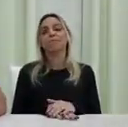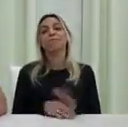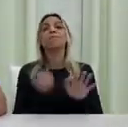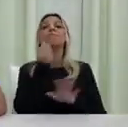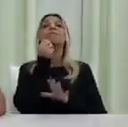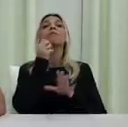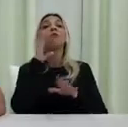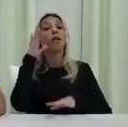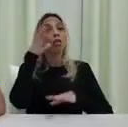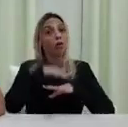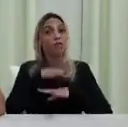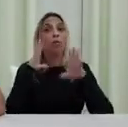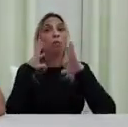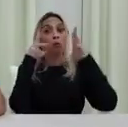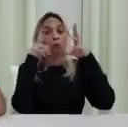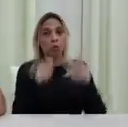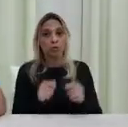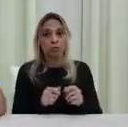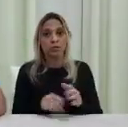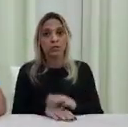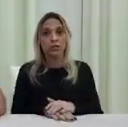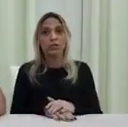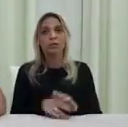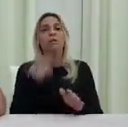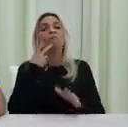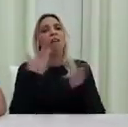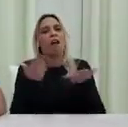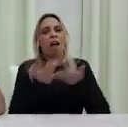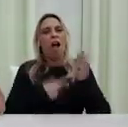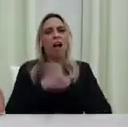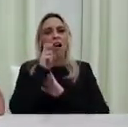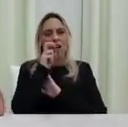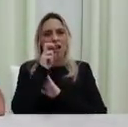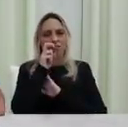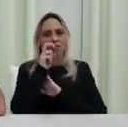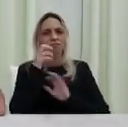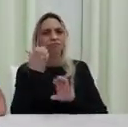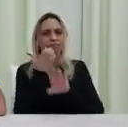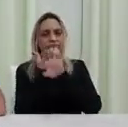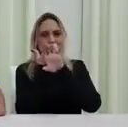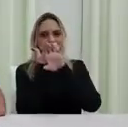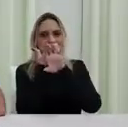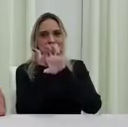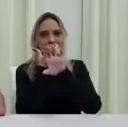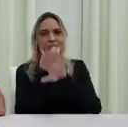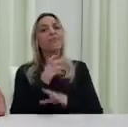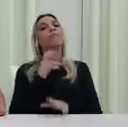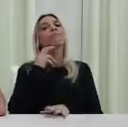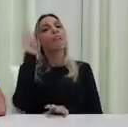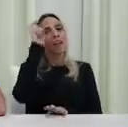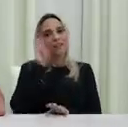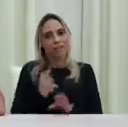Boa noite a todos. Se não me engano, a nossa quinta live, né? Toda